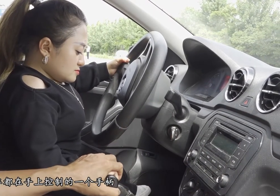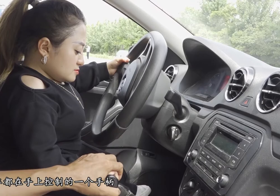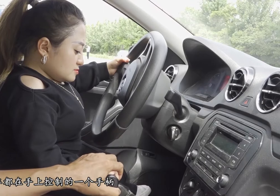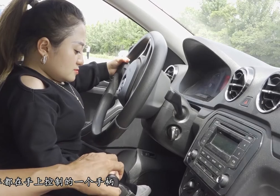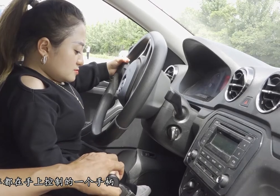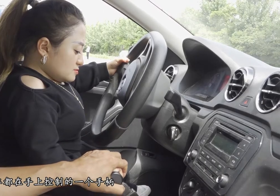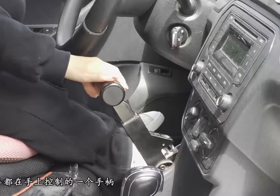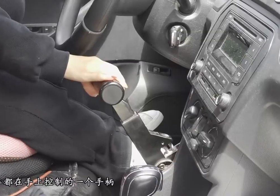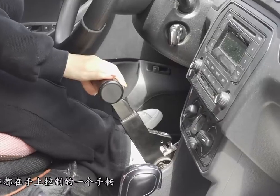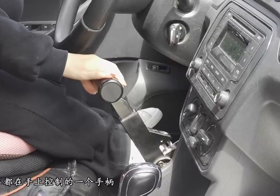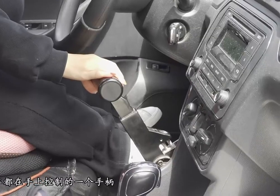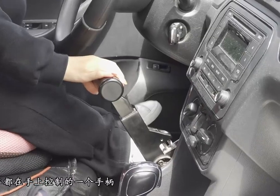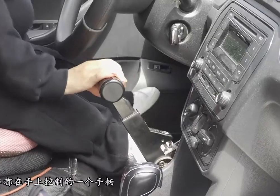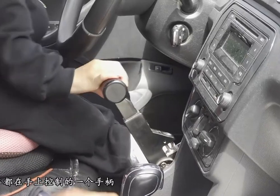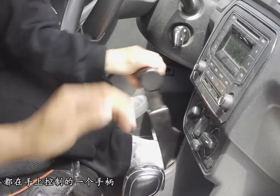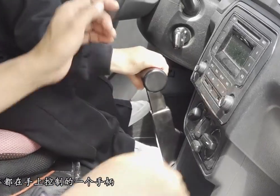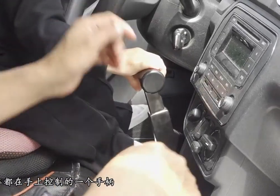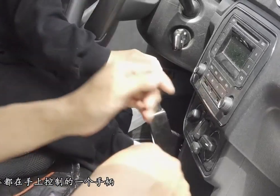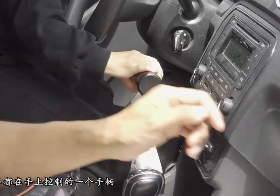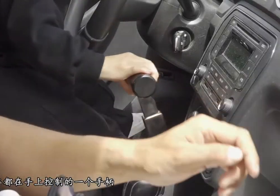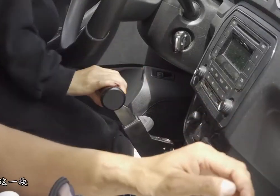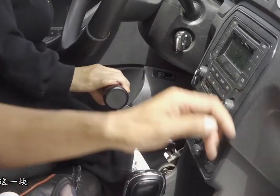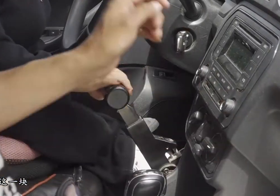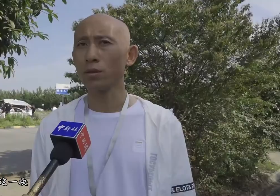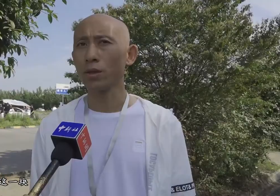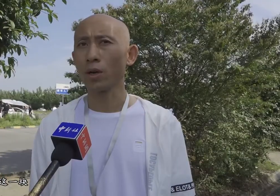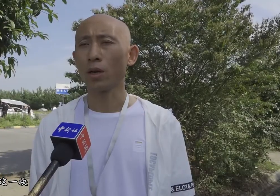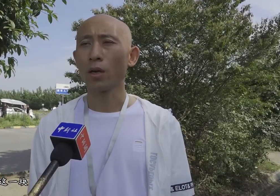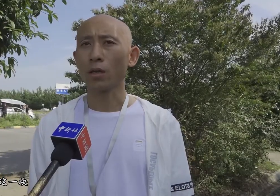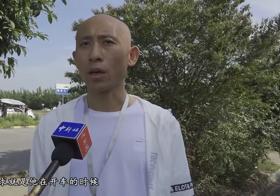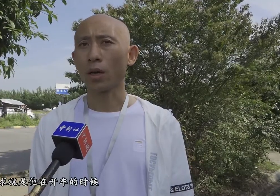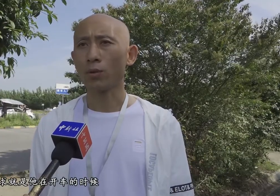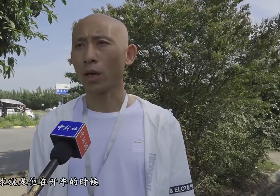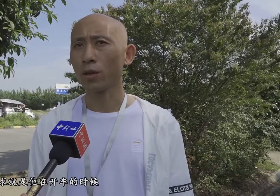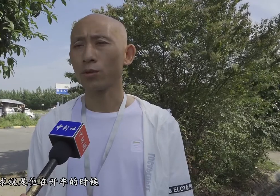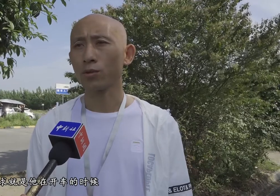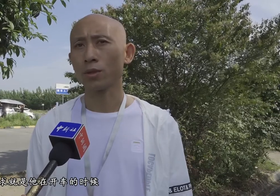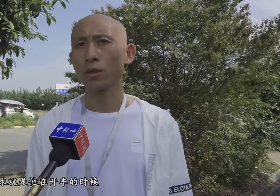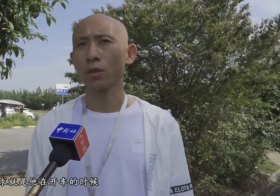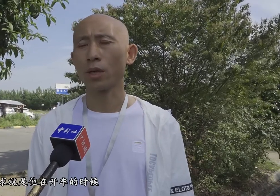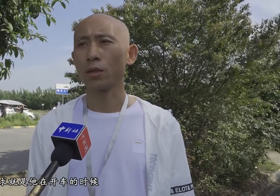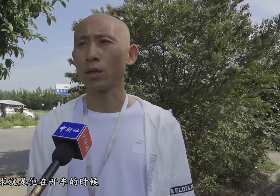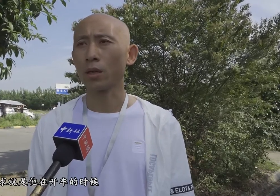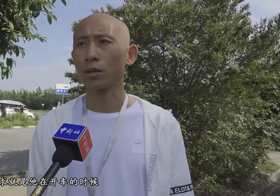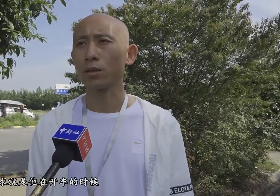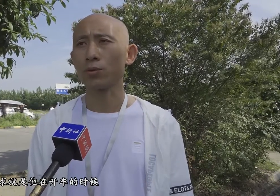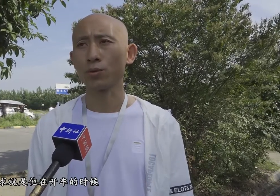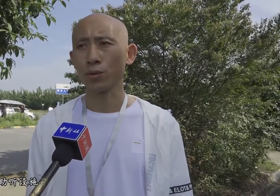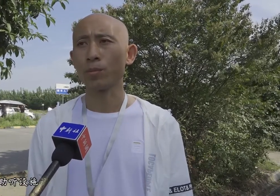油门刹车都在手上控制的一个手柄。听障人士这一块，他对他的要求就是他在开车的时候需要佩